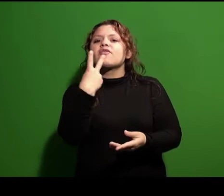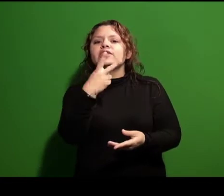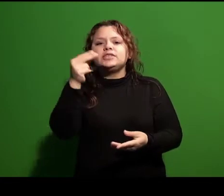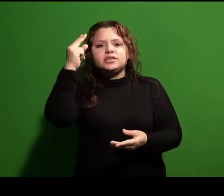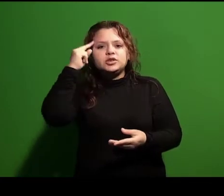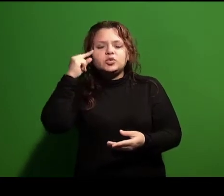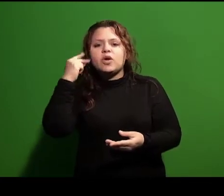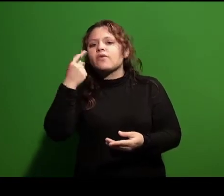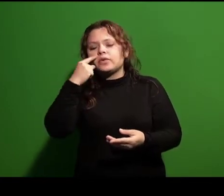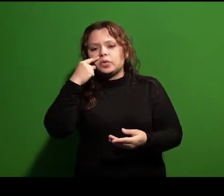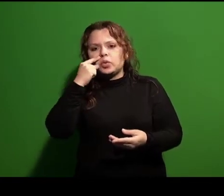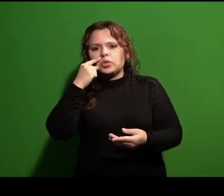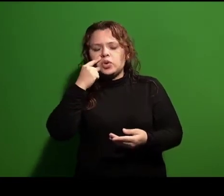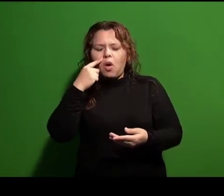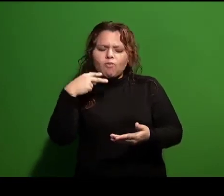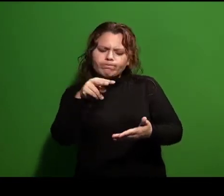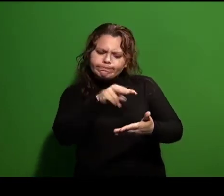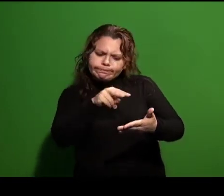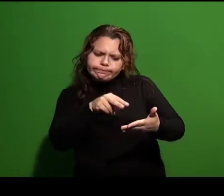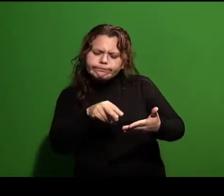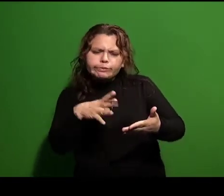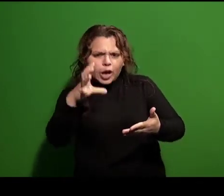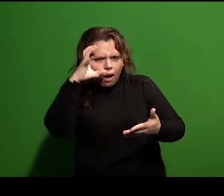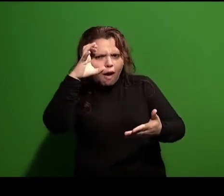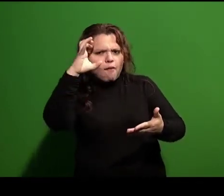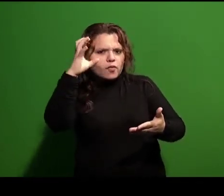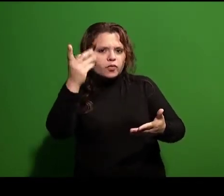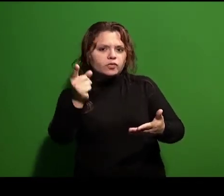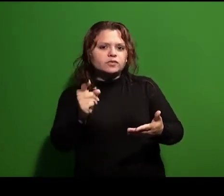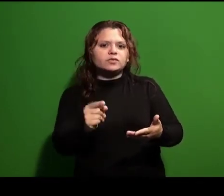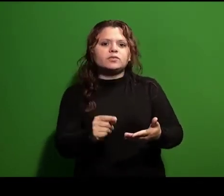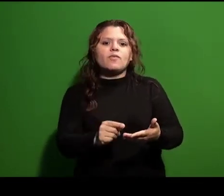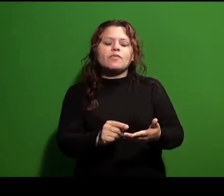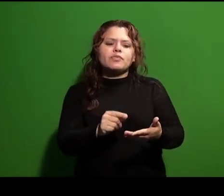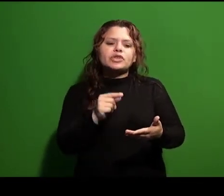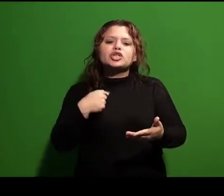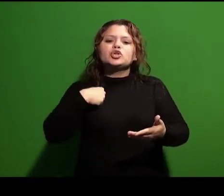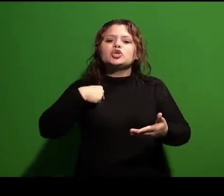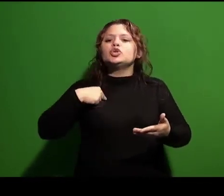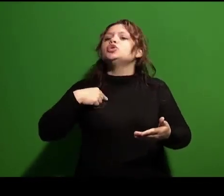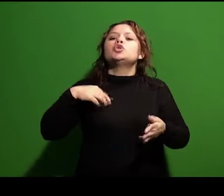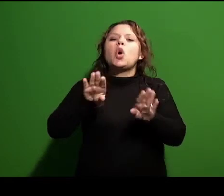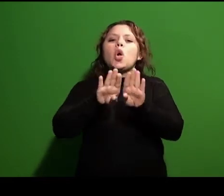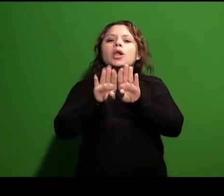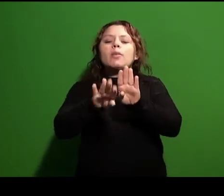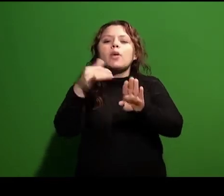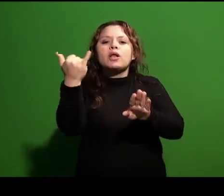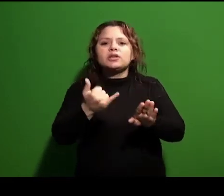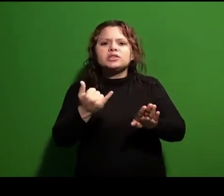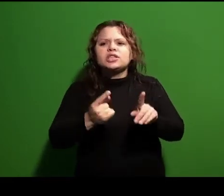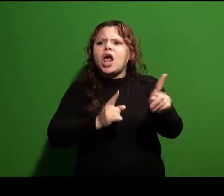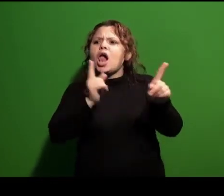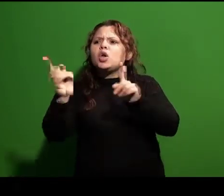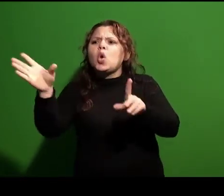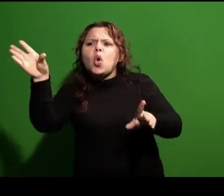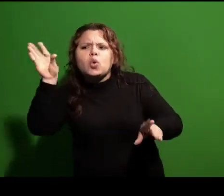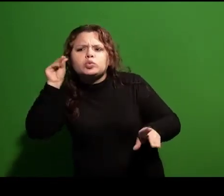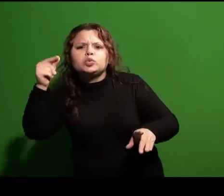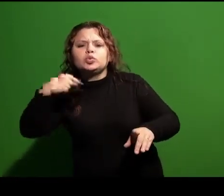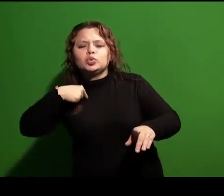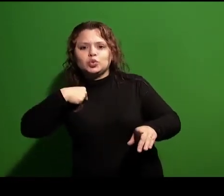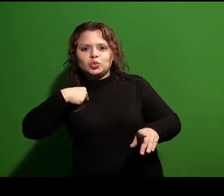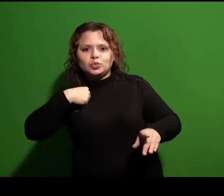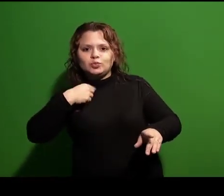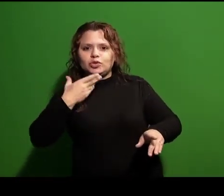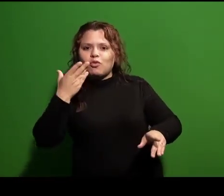Sábado 29 de junio. Versículo para memorizar. He aquí yo estoy a la puerta y llamo. Si alguno oye